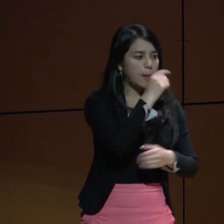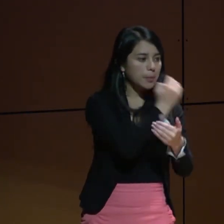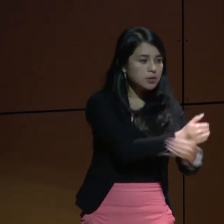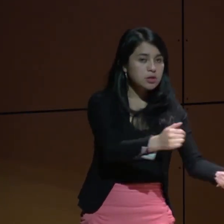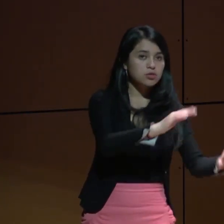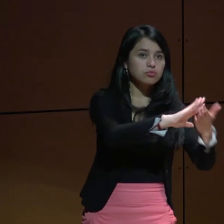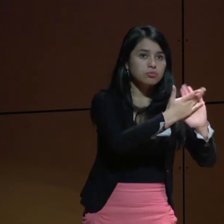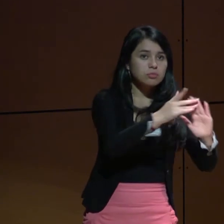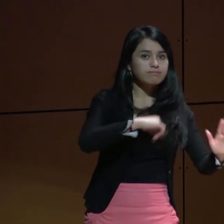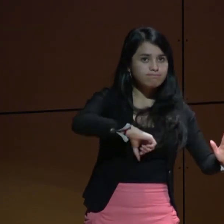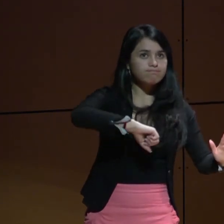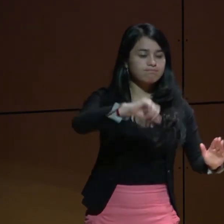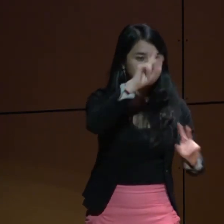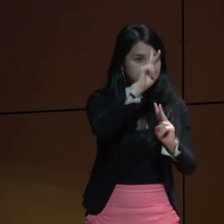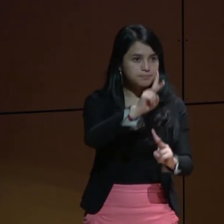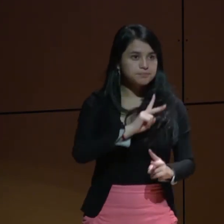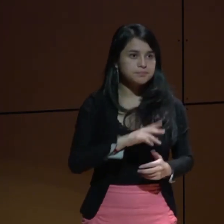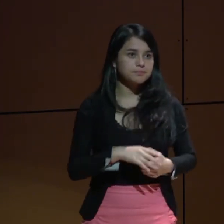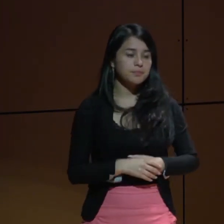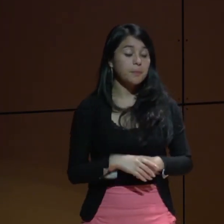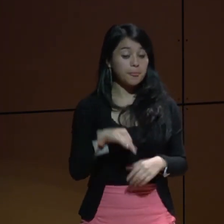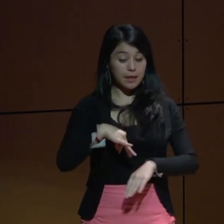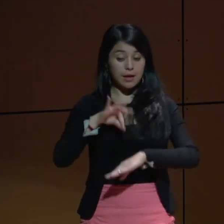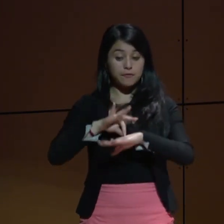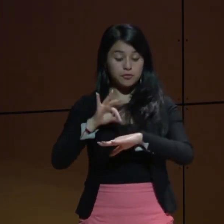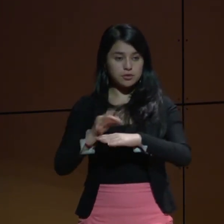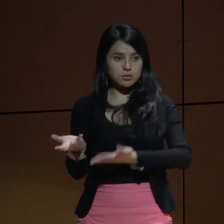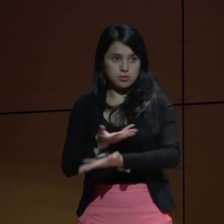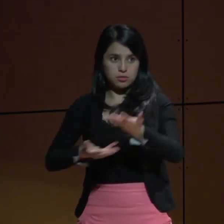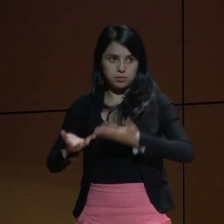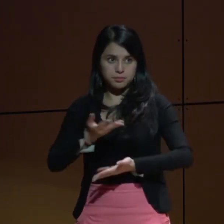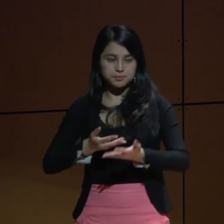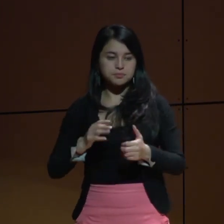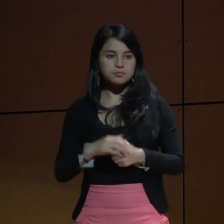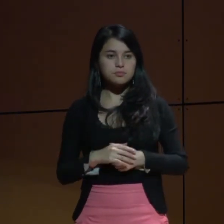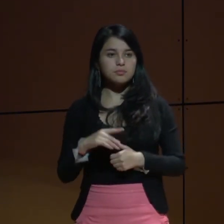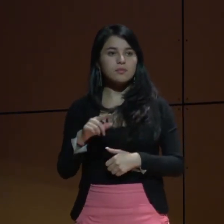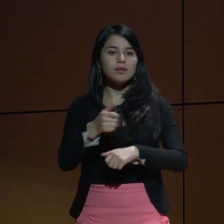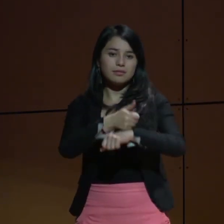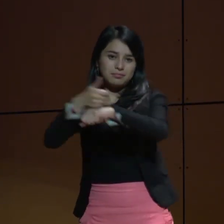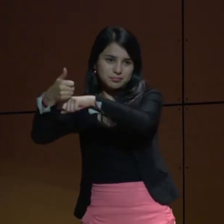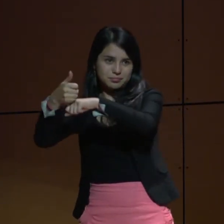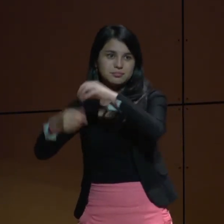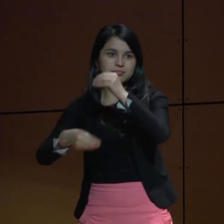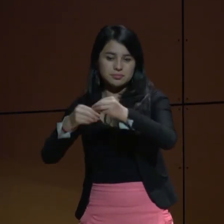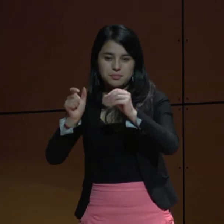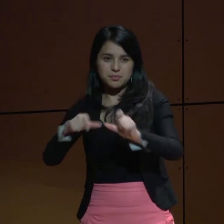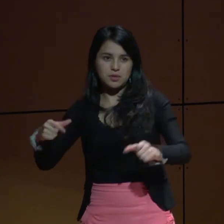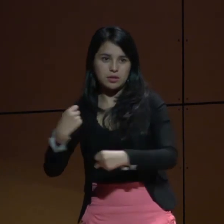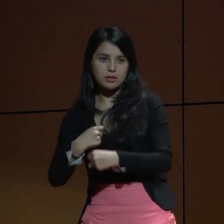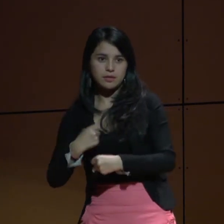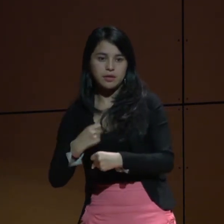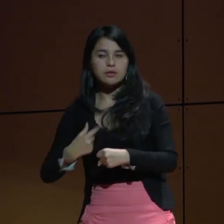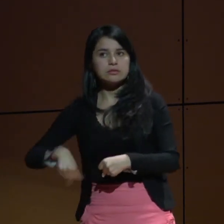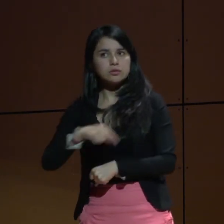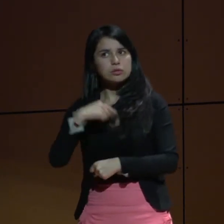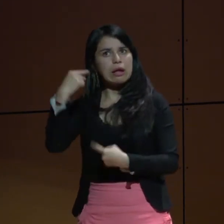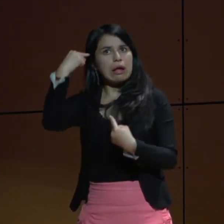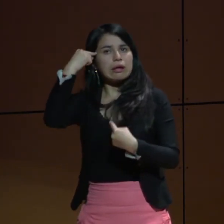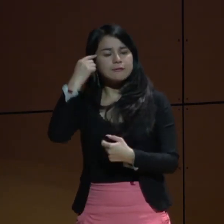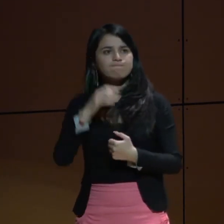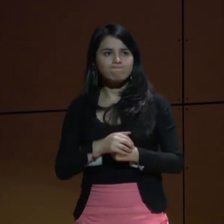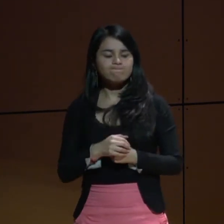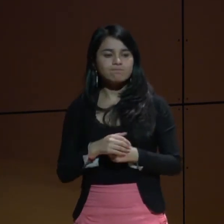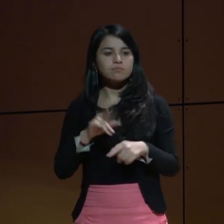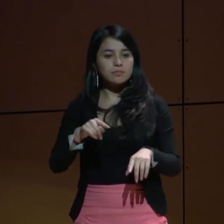de sus comunidades. La Fundación Compartir, sus directivas y sus funcionarios, consideramos